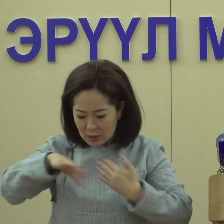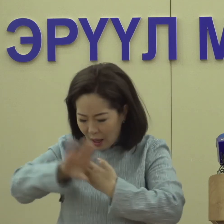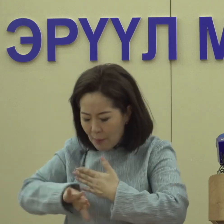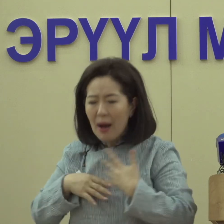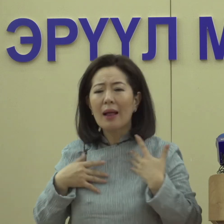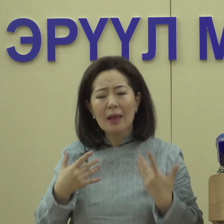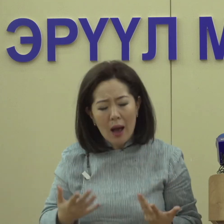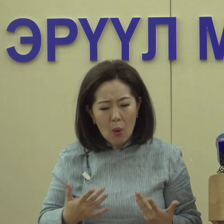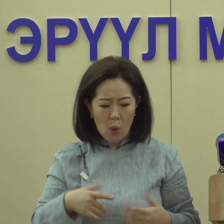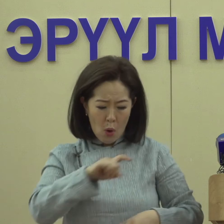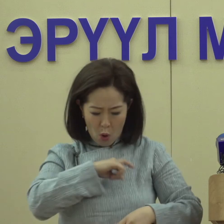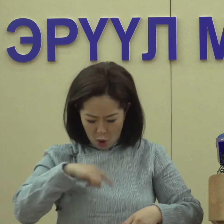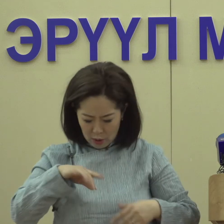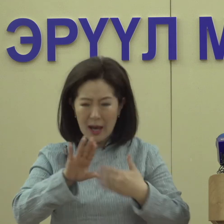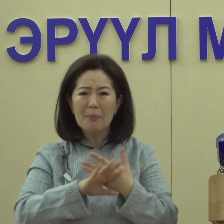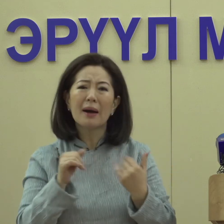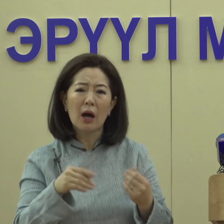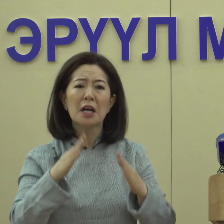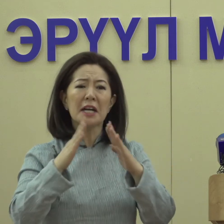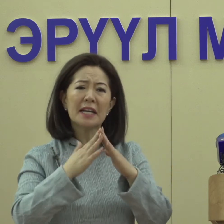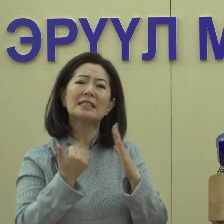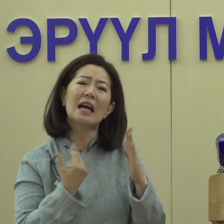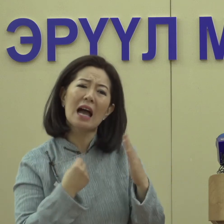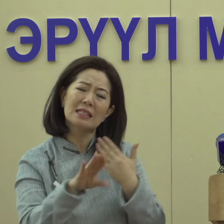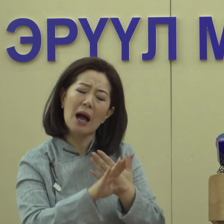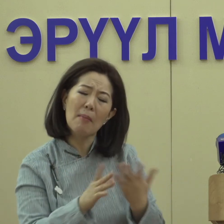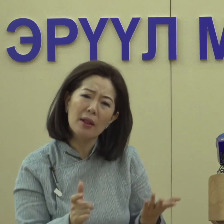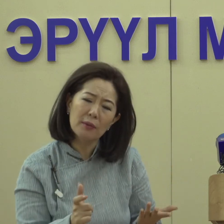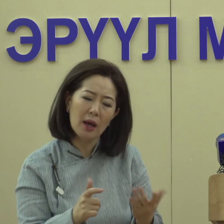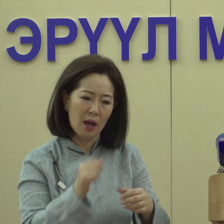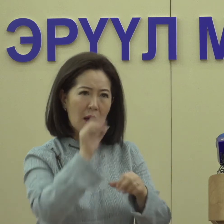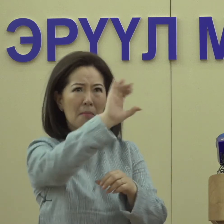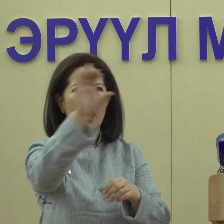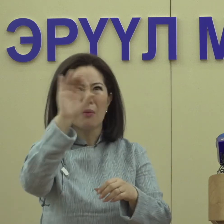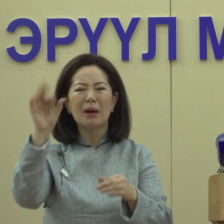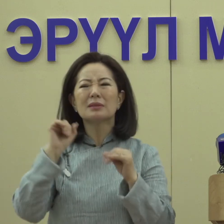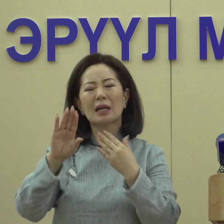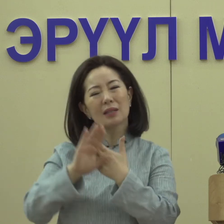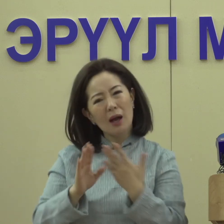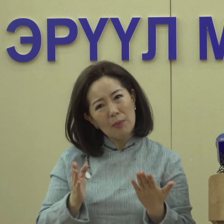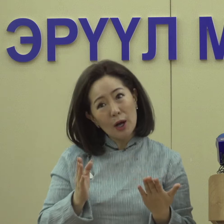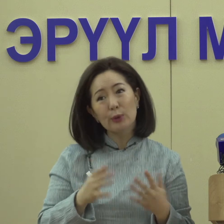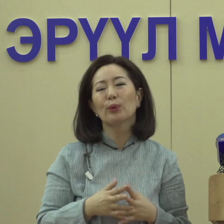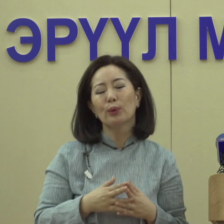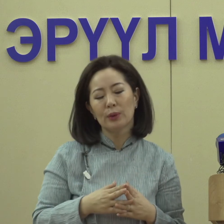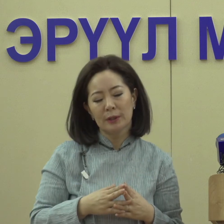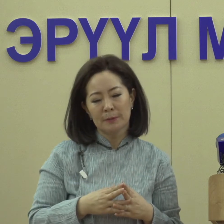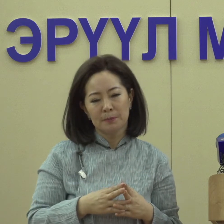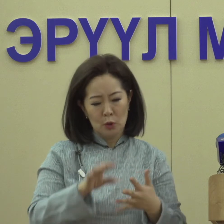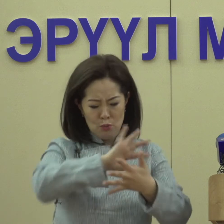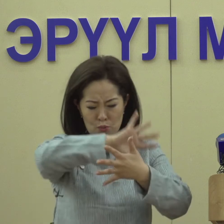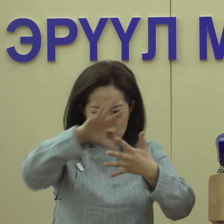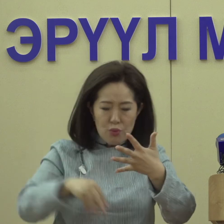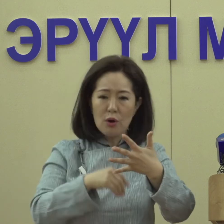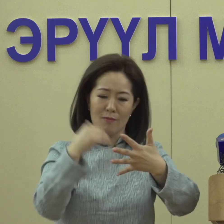яаж одоо урчилсан сэргийлэх үү, гэр орондоо яаж урчилсан сэргийлэх үү, албан байгууллага одоо яаж урчсан сэргийлэх үгээд бүх